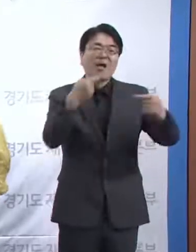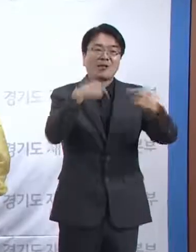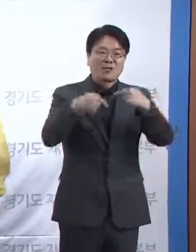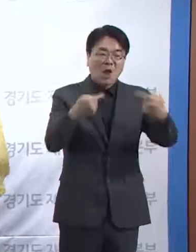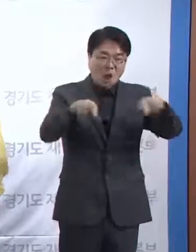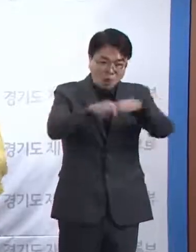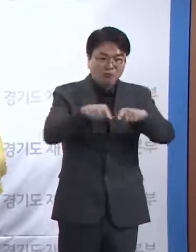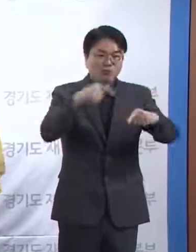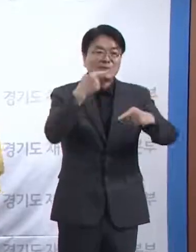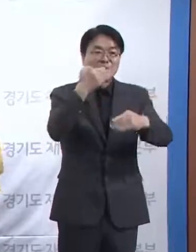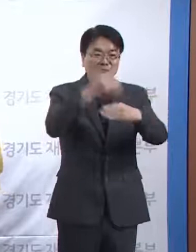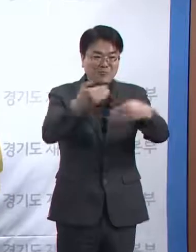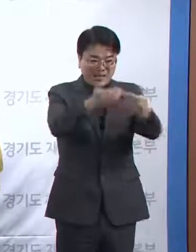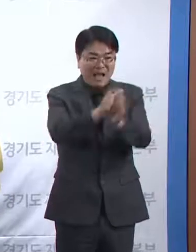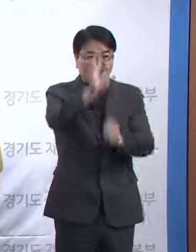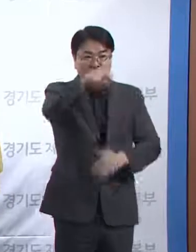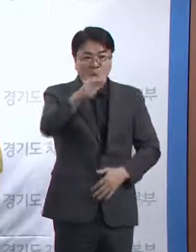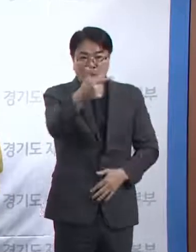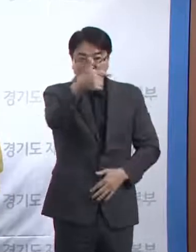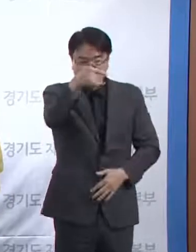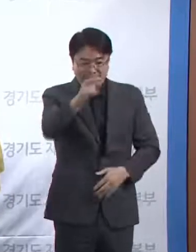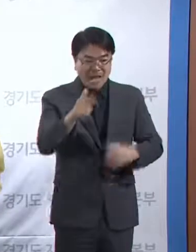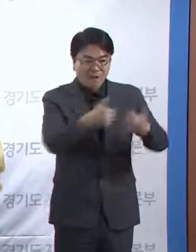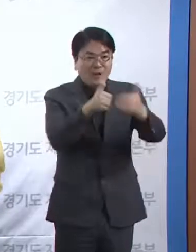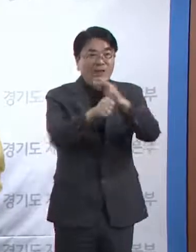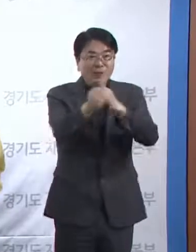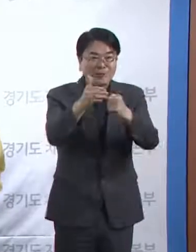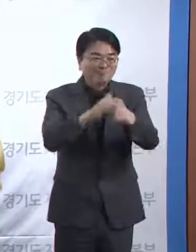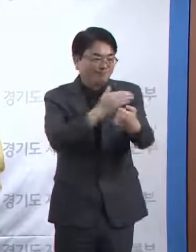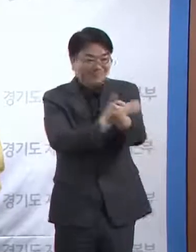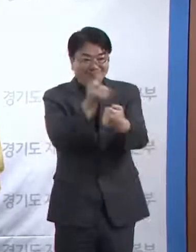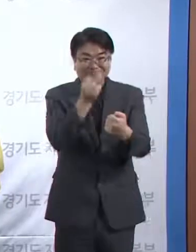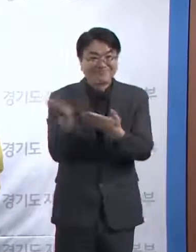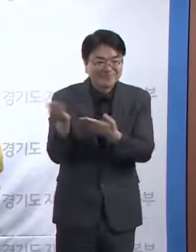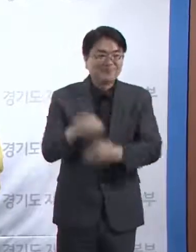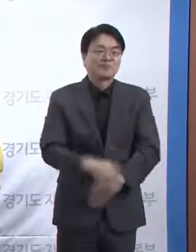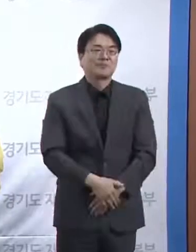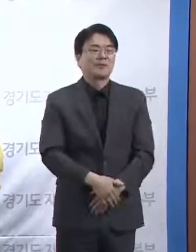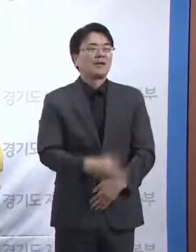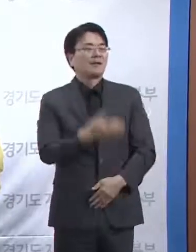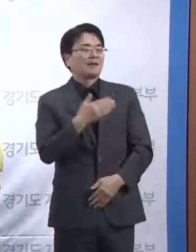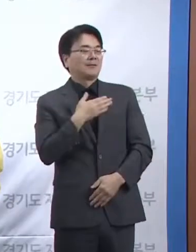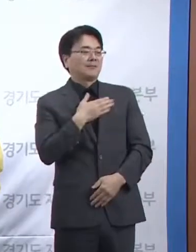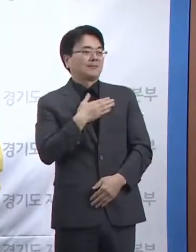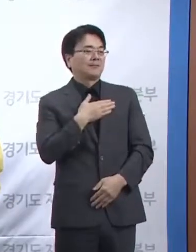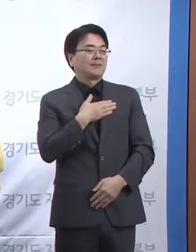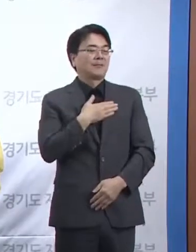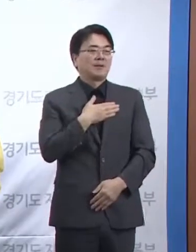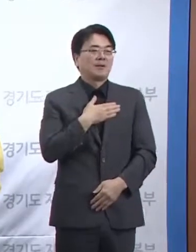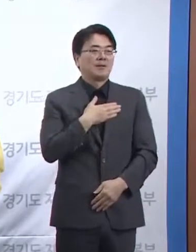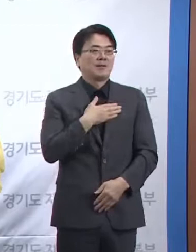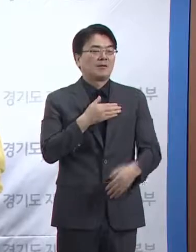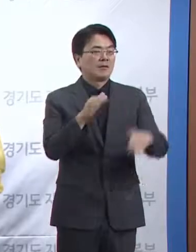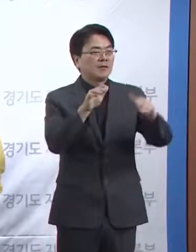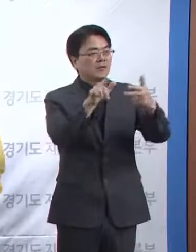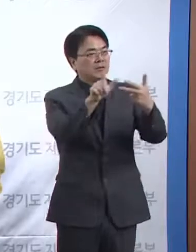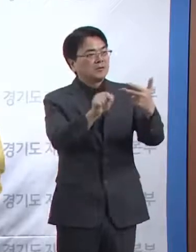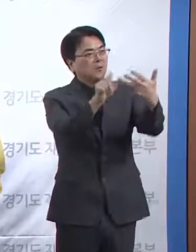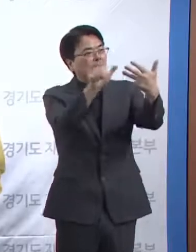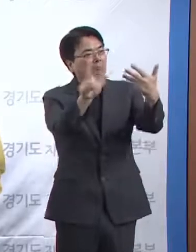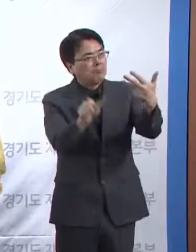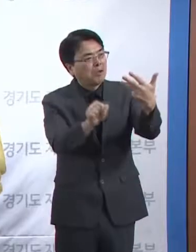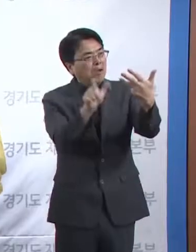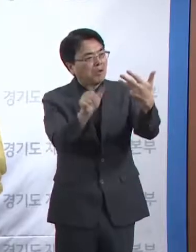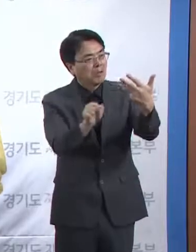저희가 지금 1월 30일 이후니까 거의 한 8개월 정도인데 7월 8월까지는